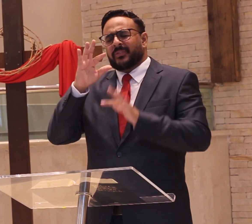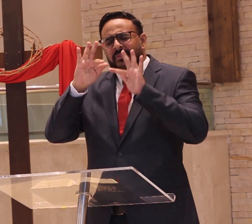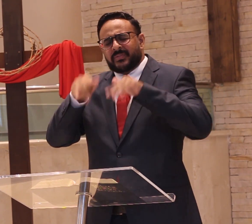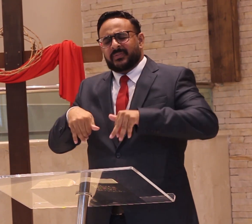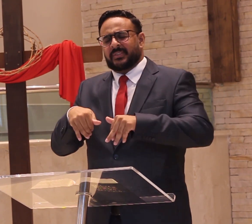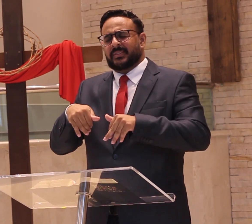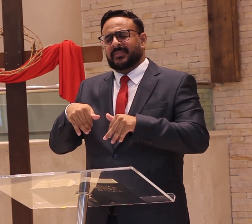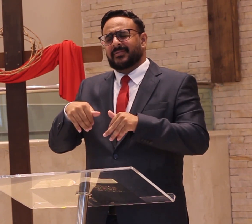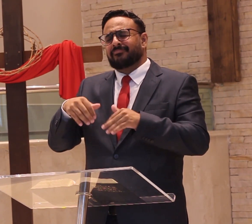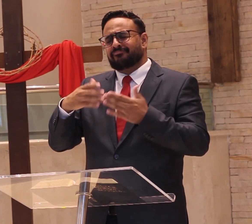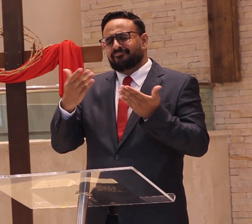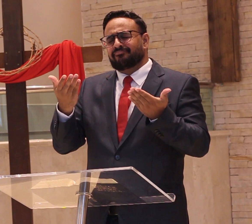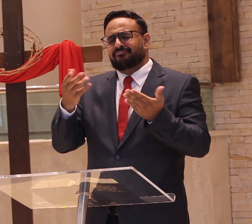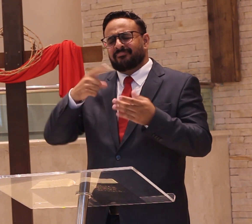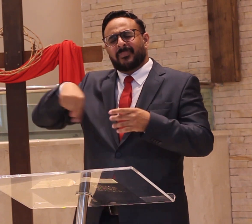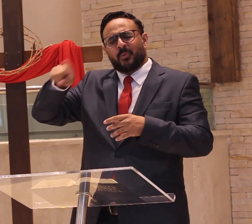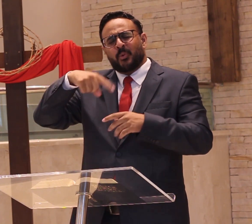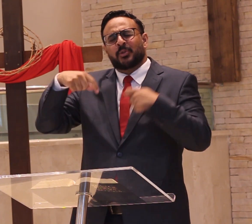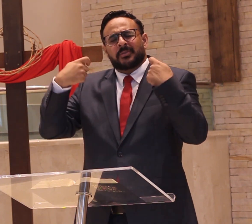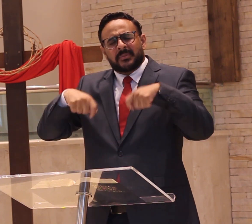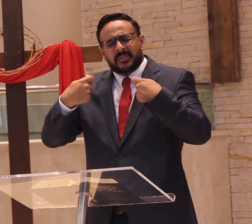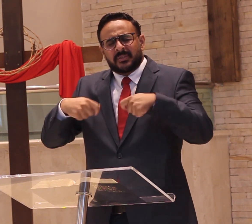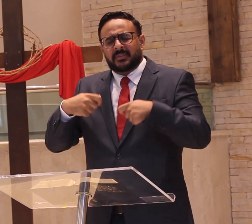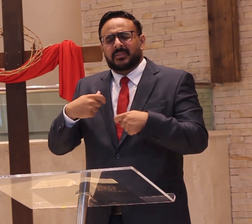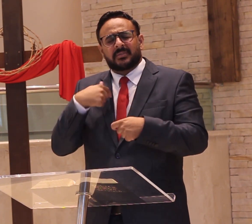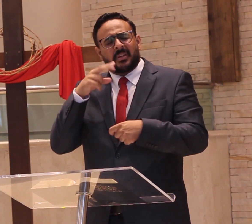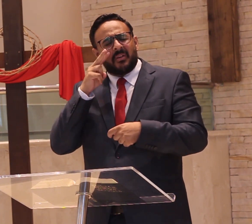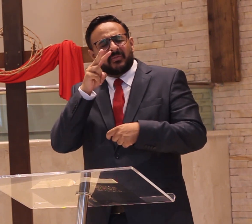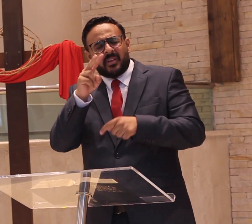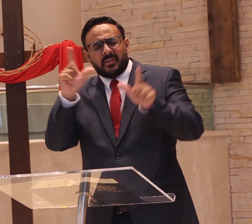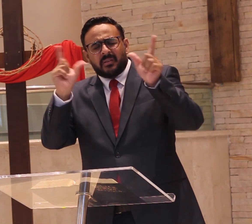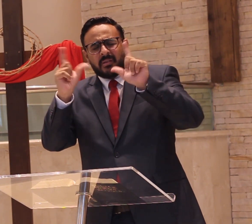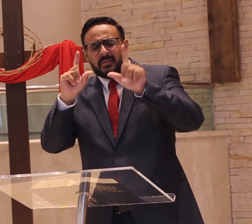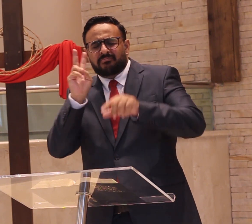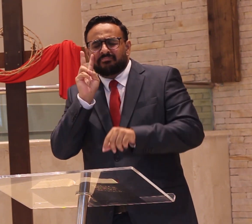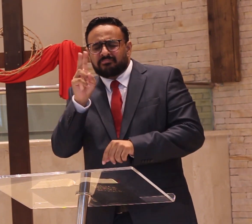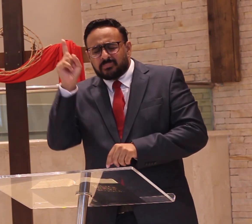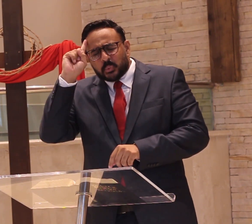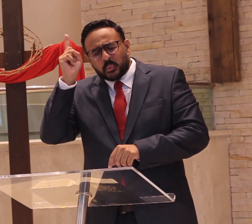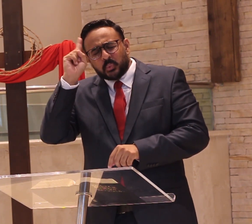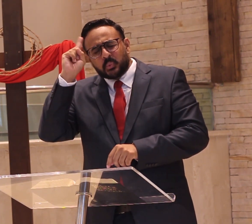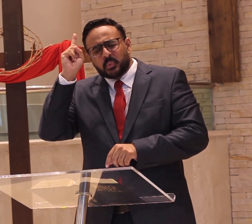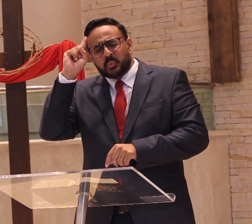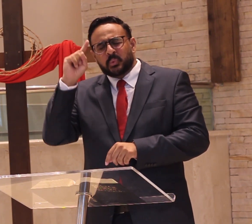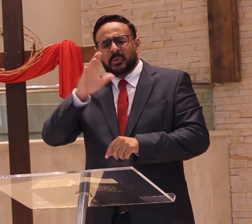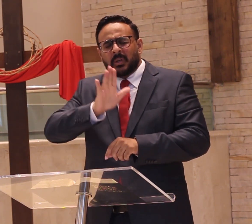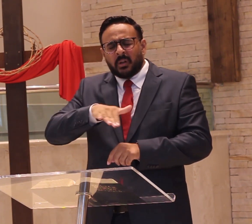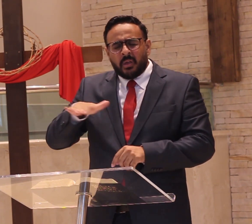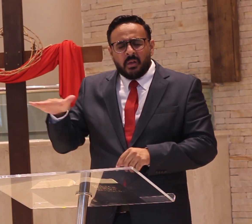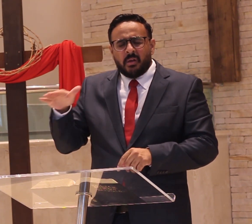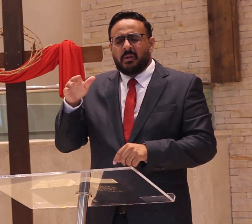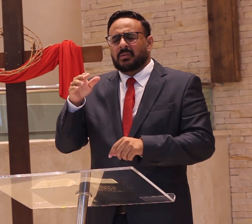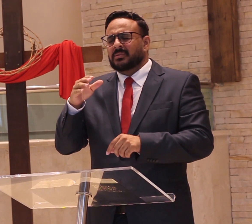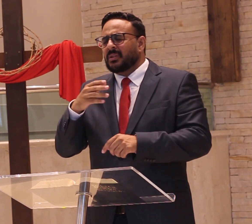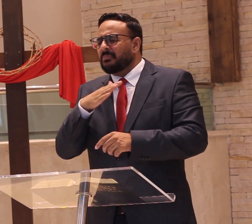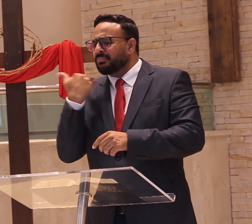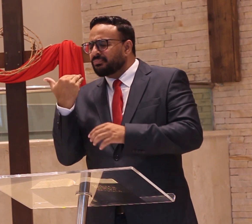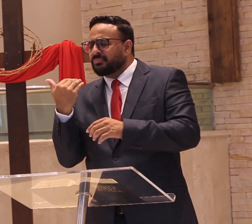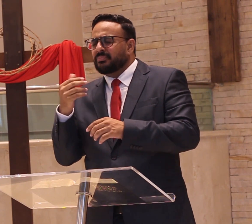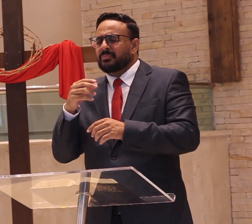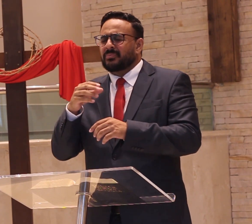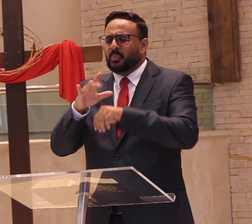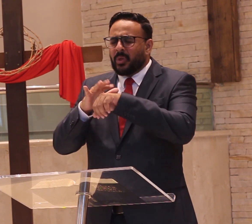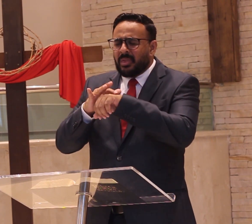muito breve, queremos que Ele venha nos aliviar desse sofrimento, pois necessitamos. Vemos todos os dias no